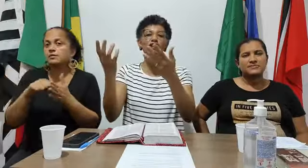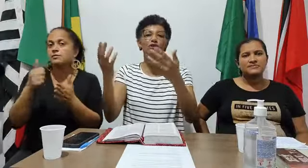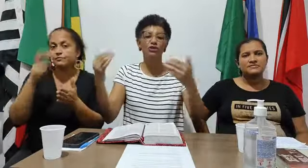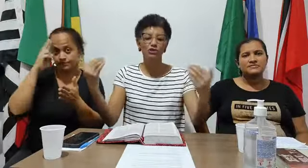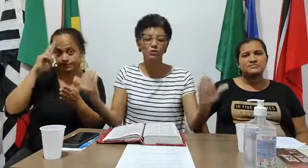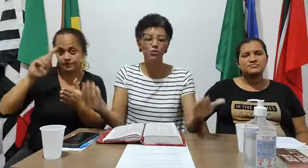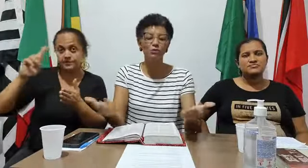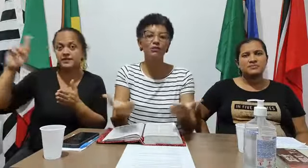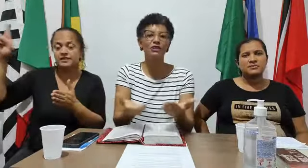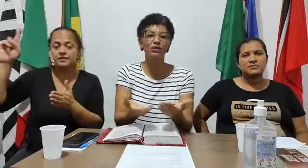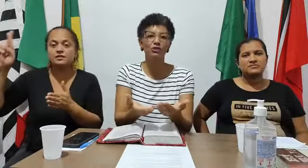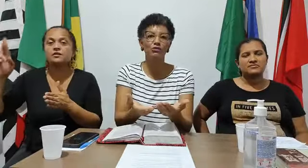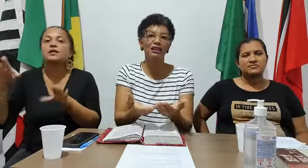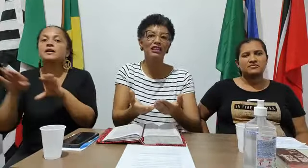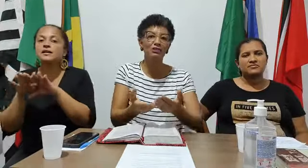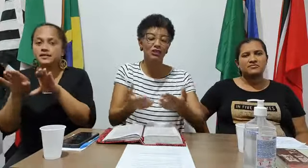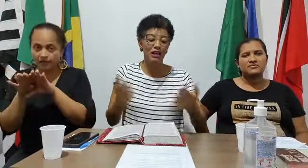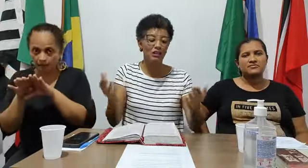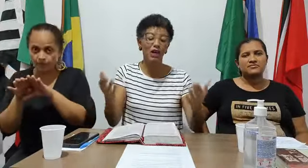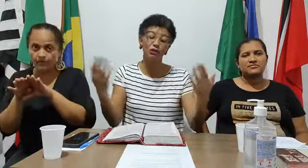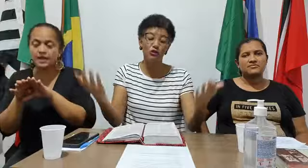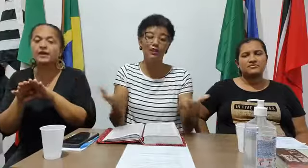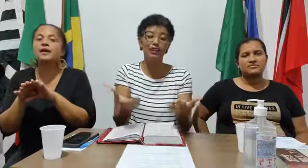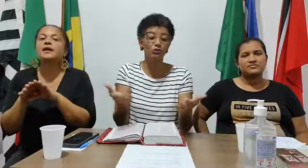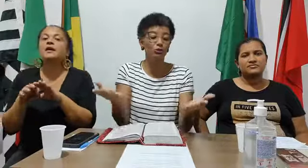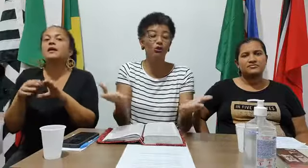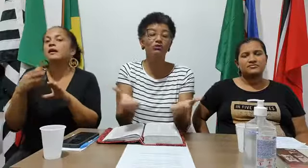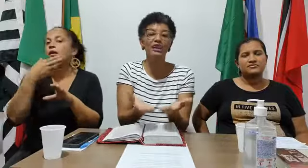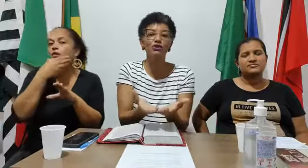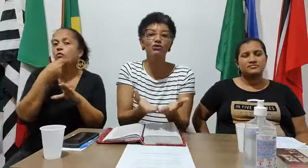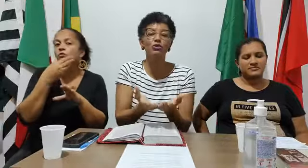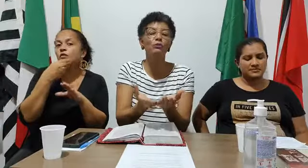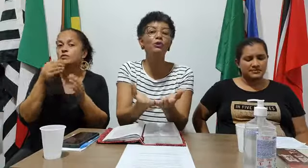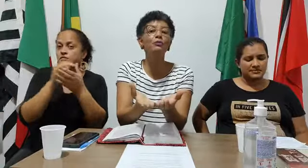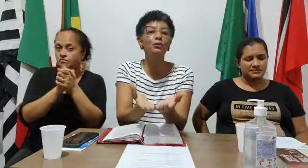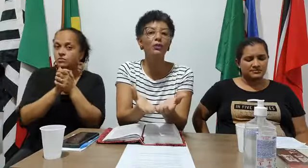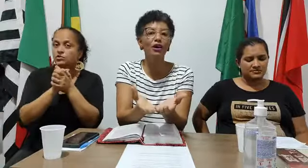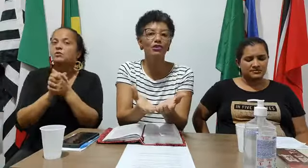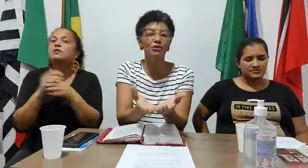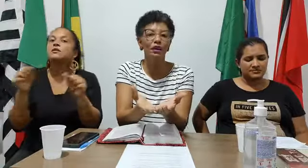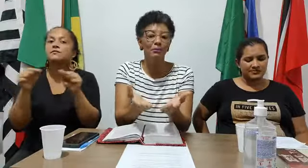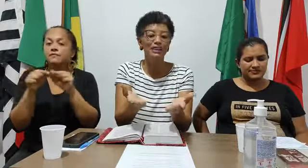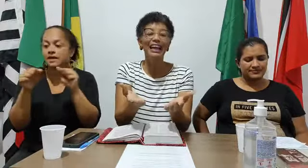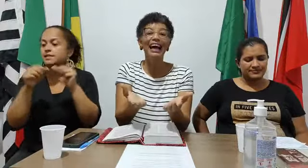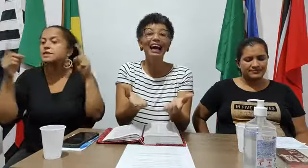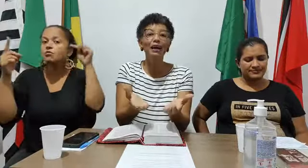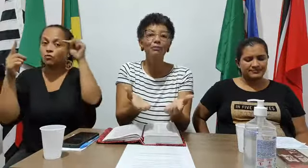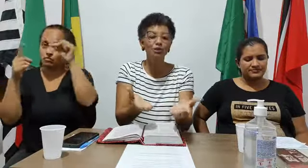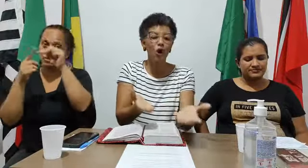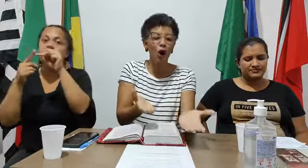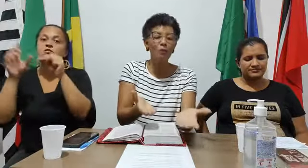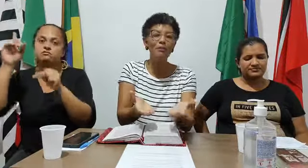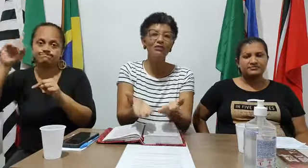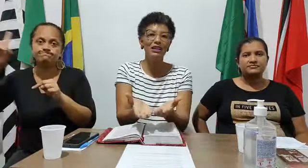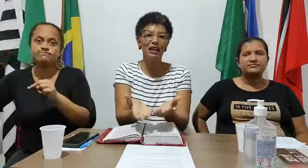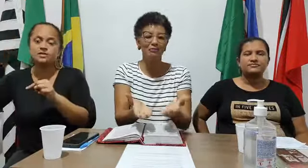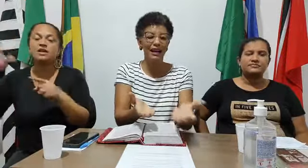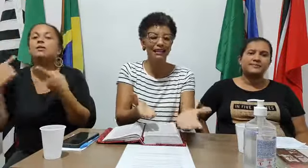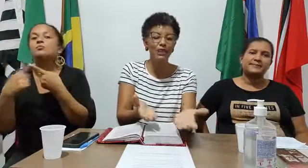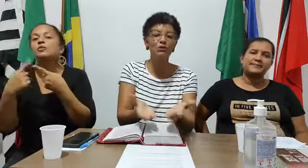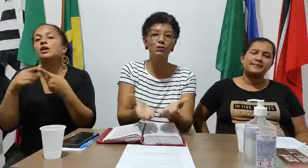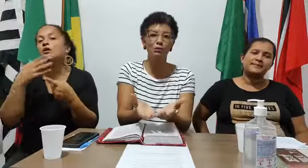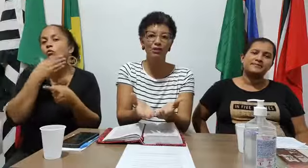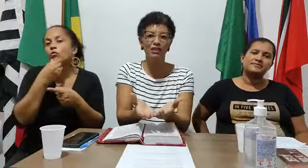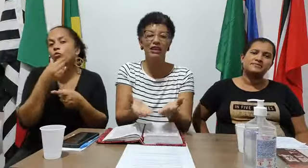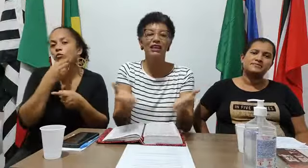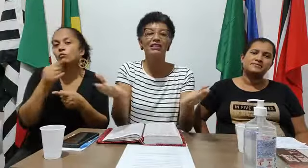ao Senhor, nós somos submissos ao nosso marido, no contexto de cumprir um propósito. Porque ambos, homem e mulher,